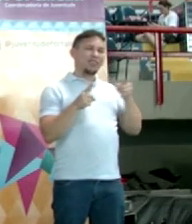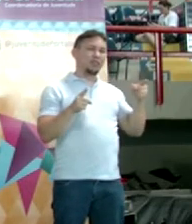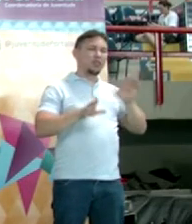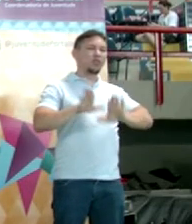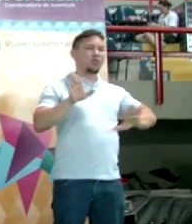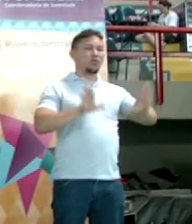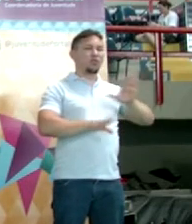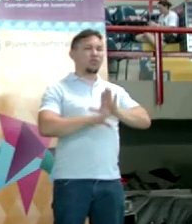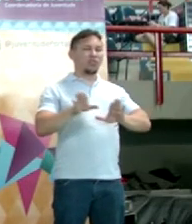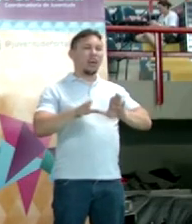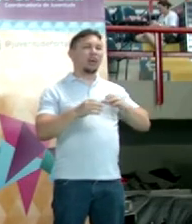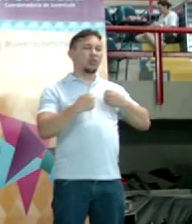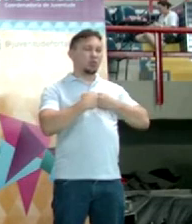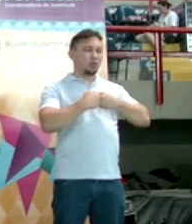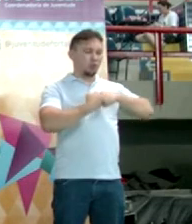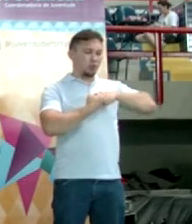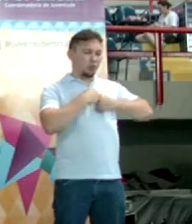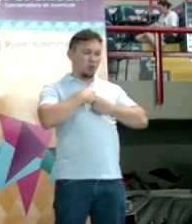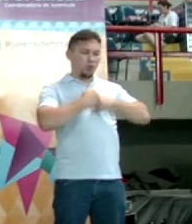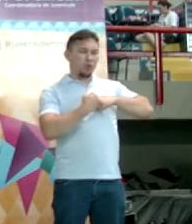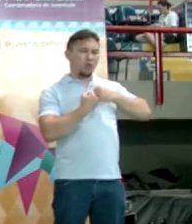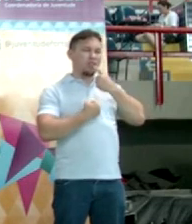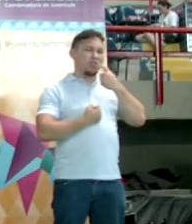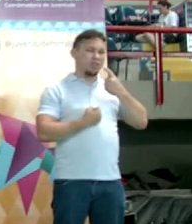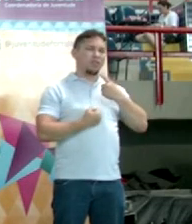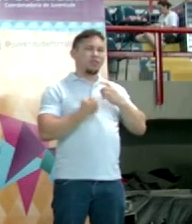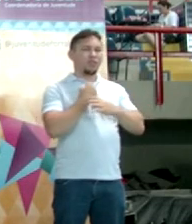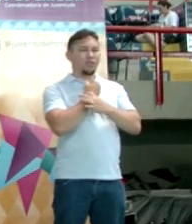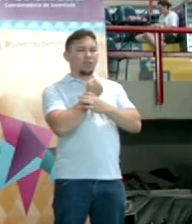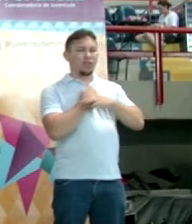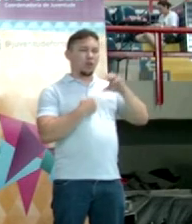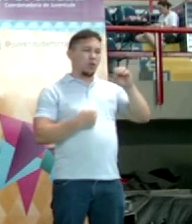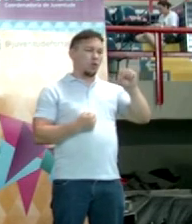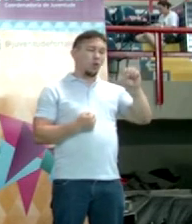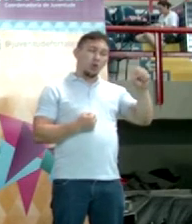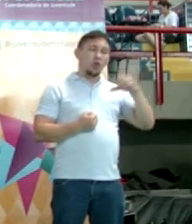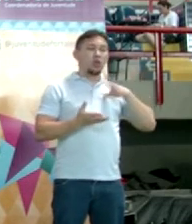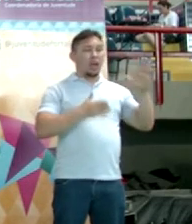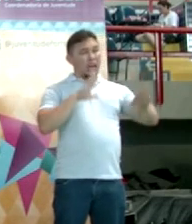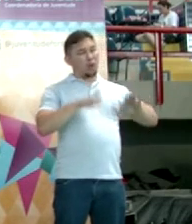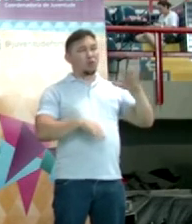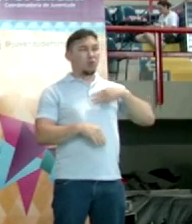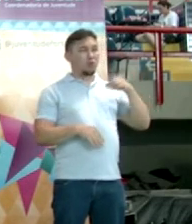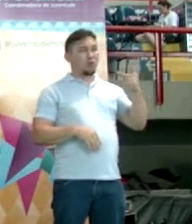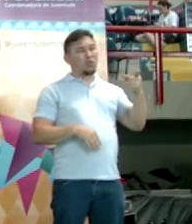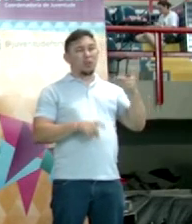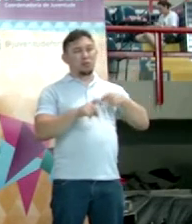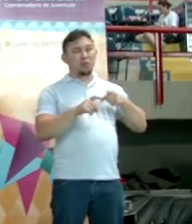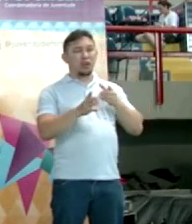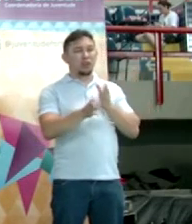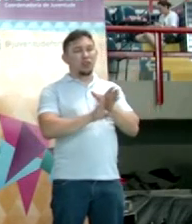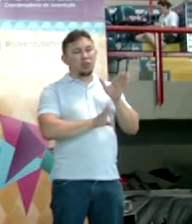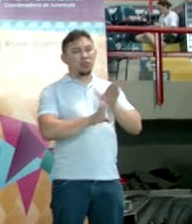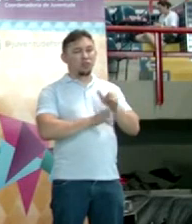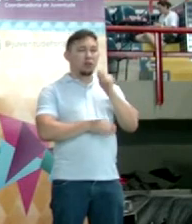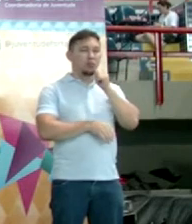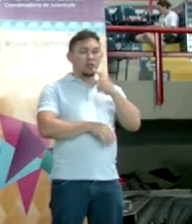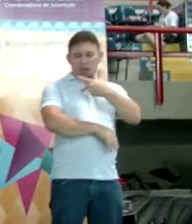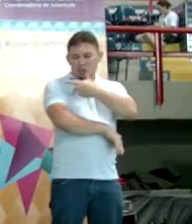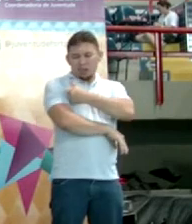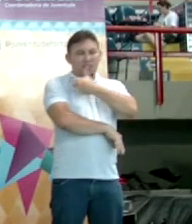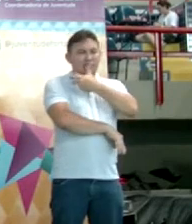muito cuidado nessa parte. É por isso que muitos médicos orientam a terapia de reposição hormonal somado à atividade física, para